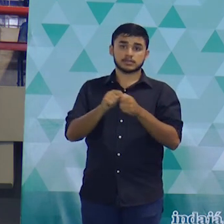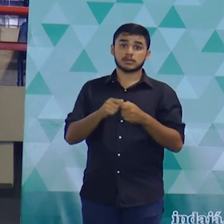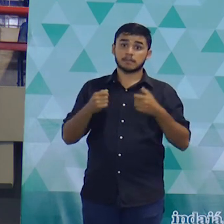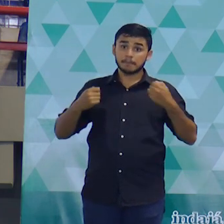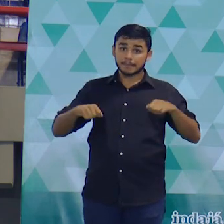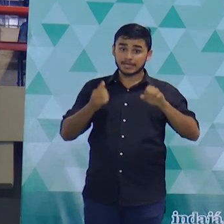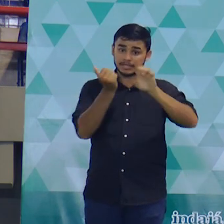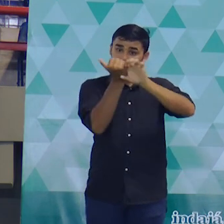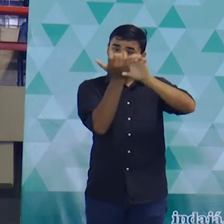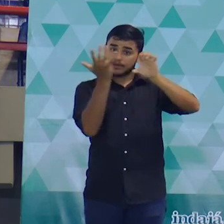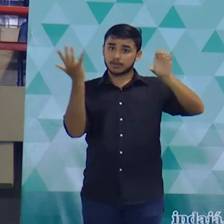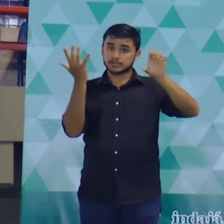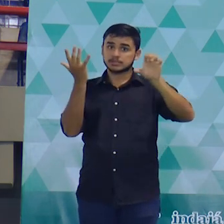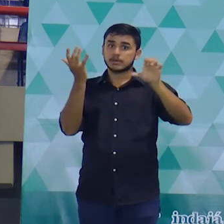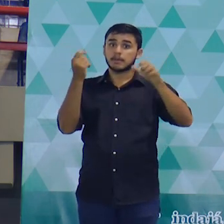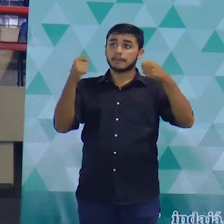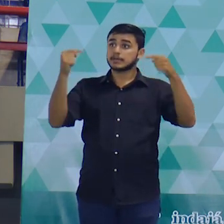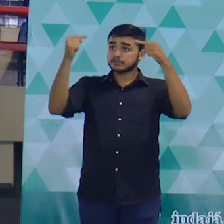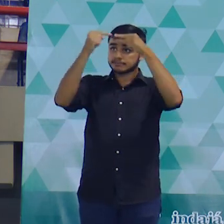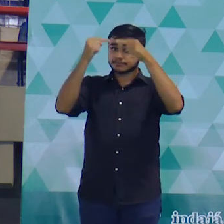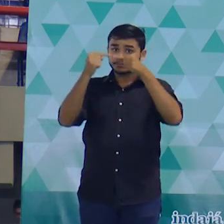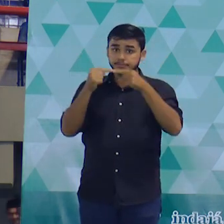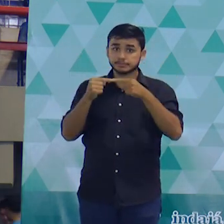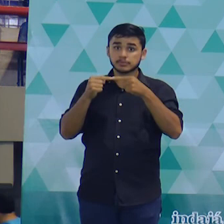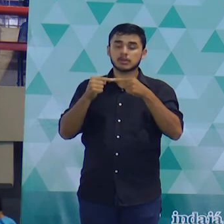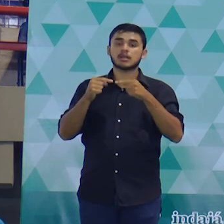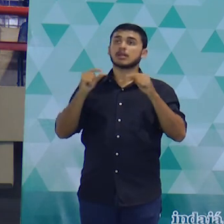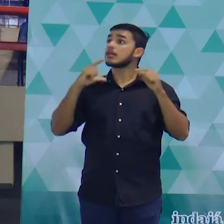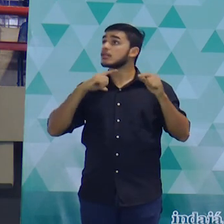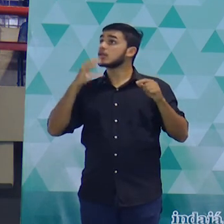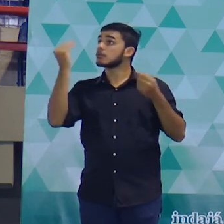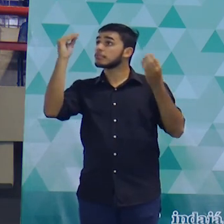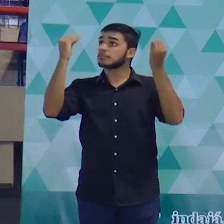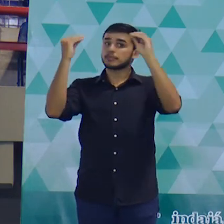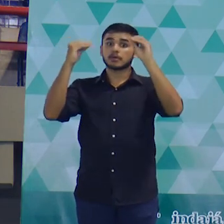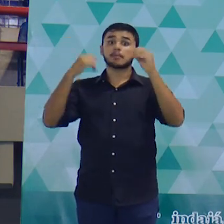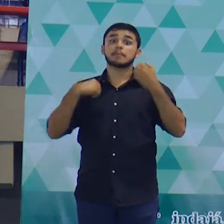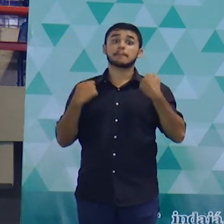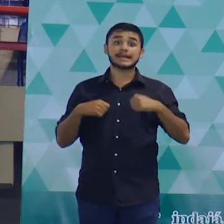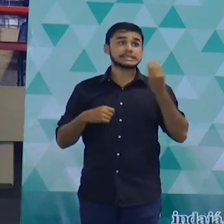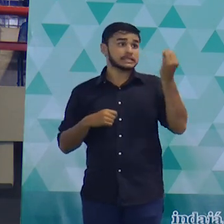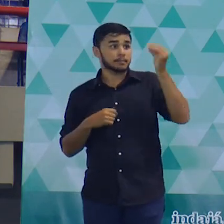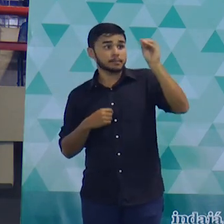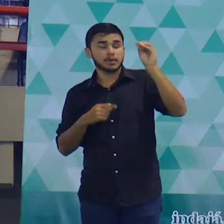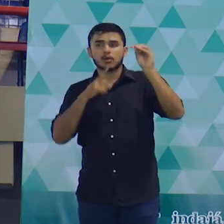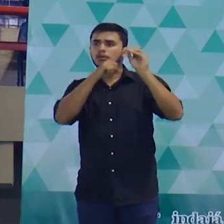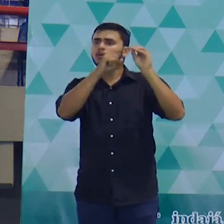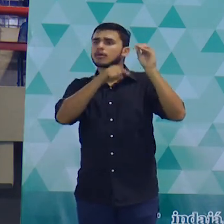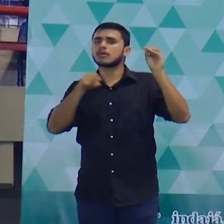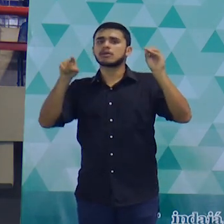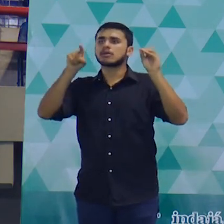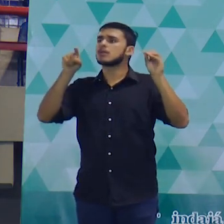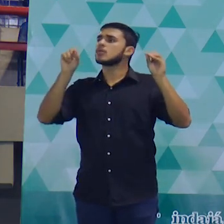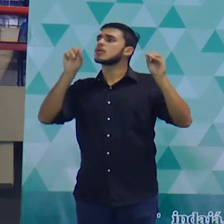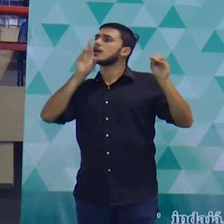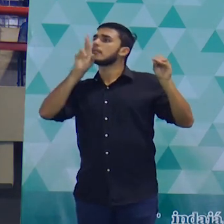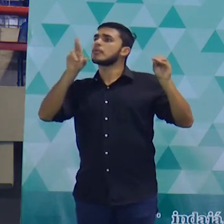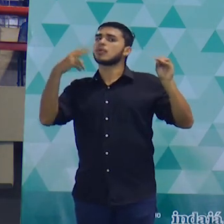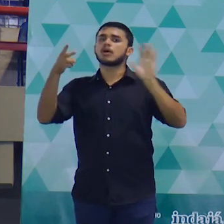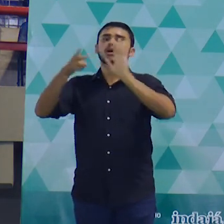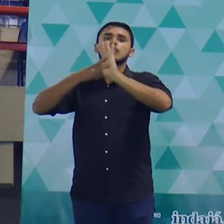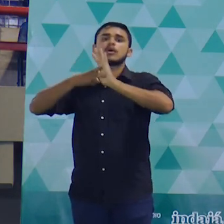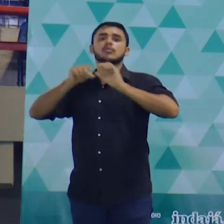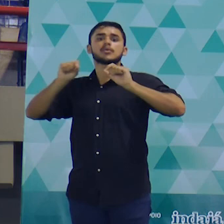da equação balanceada, você precisa de um dado e de um pedido, e você precisa saber converter mol para o que a